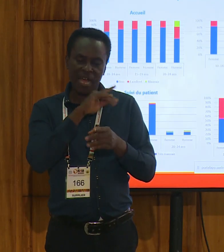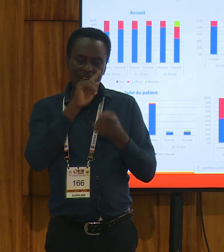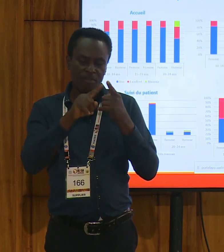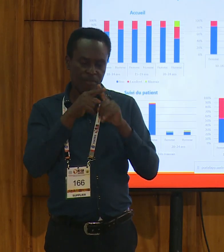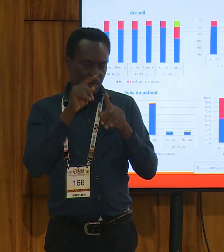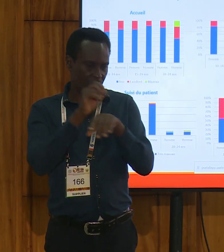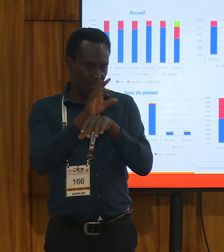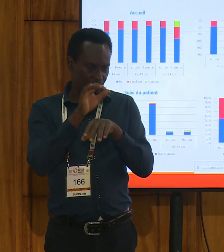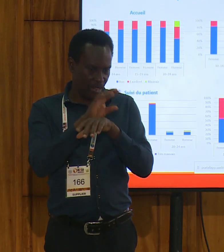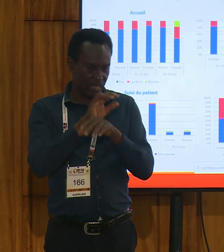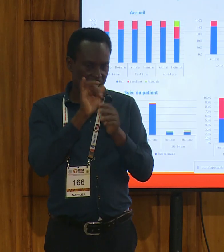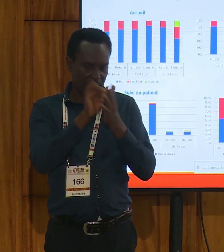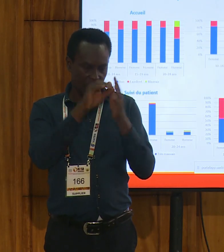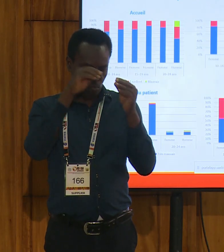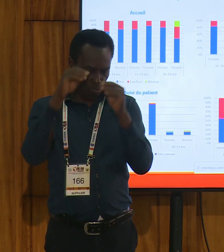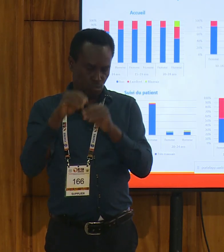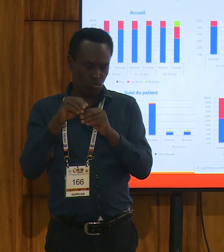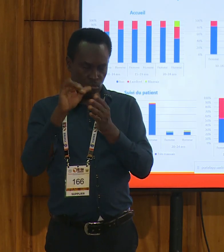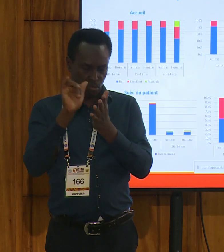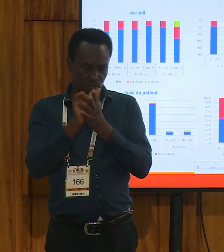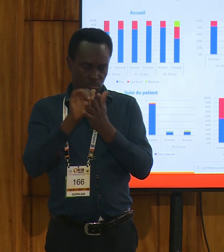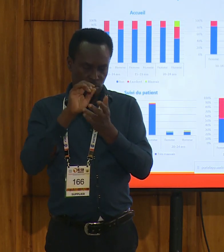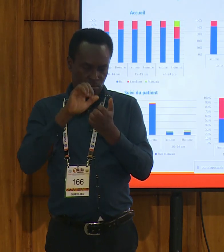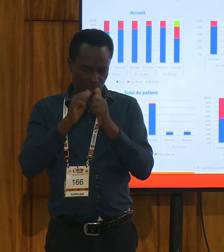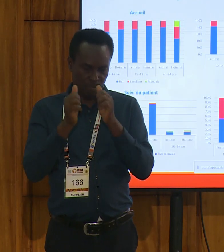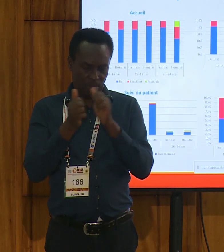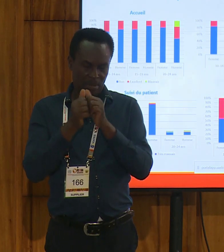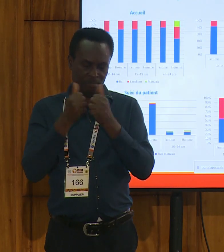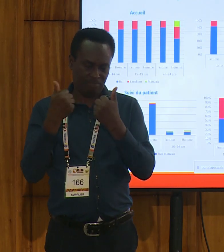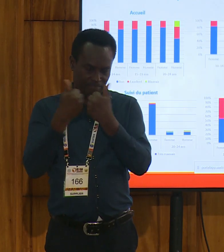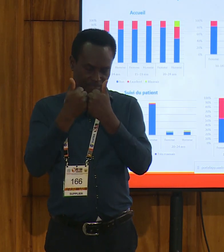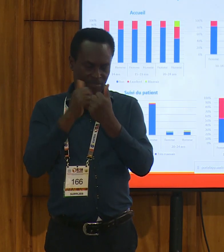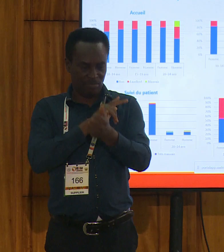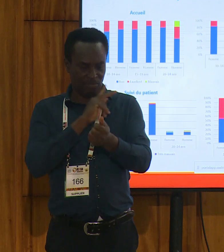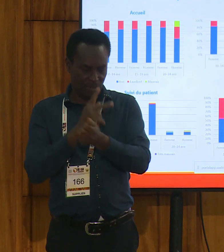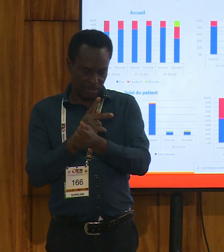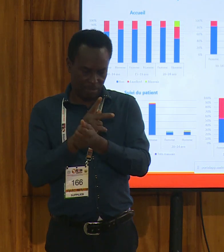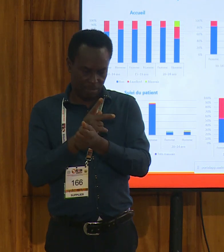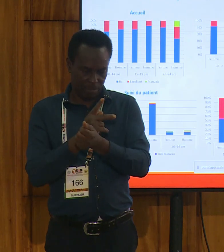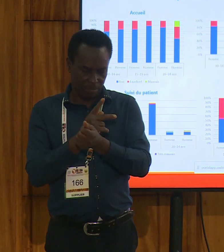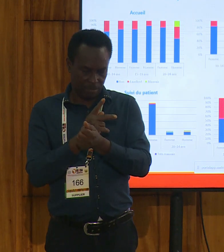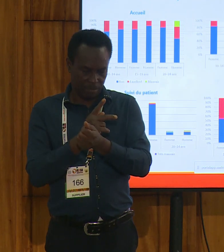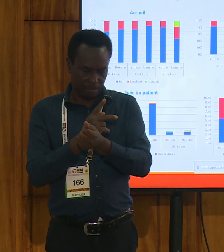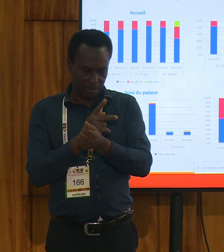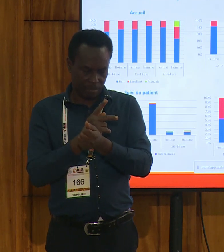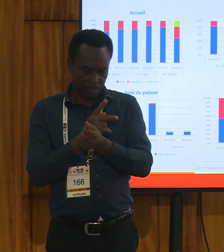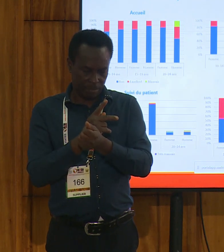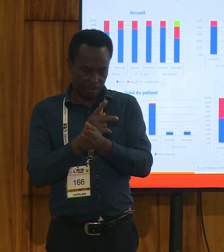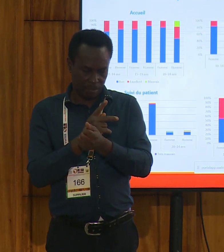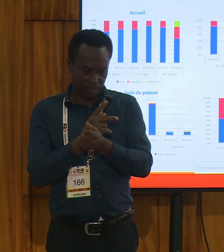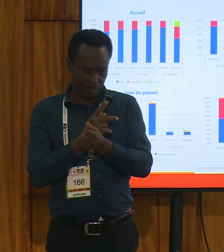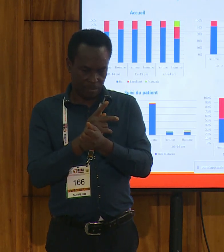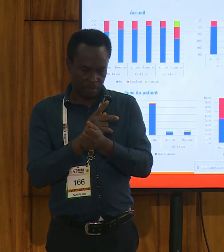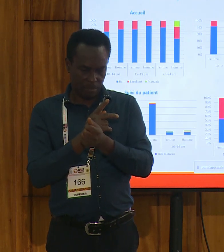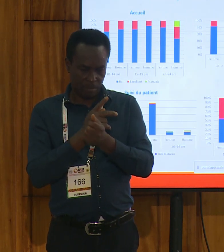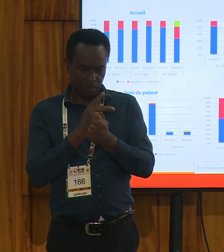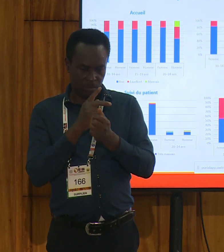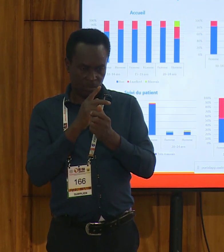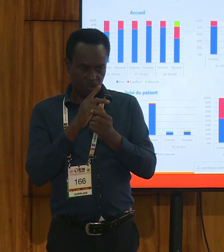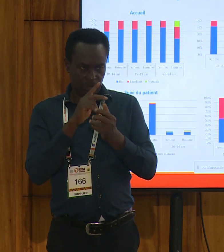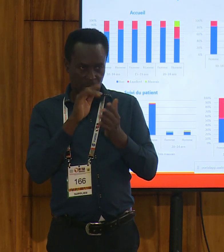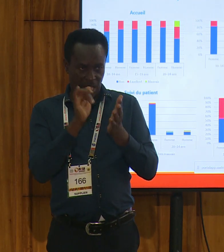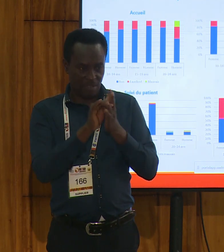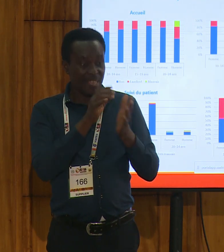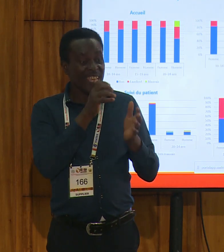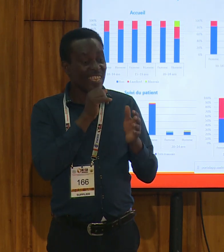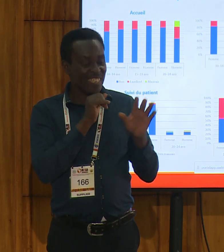les garçons. Le respect de la confidentialité, comme nous l'avions dit, chez les 15 à 19 ans, ils pensent que